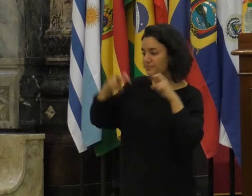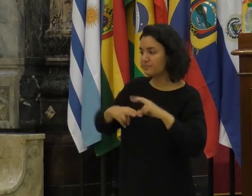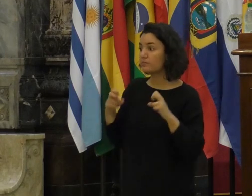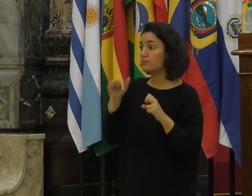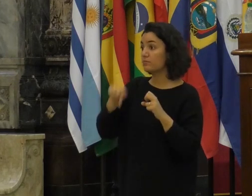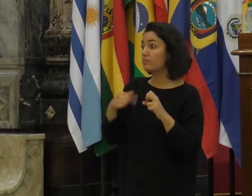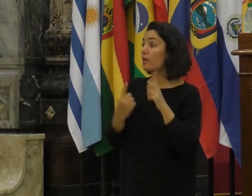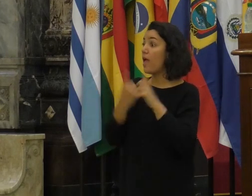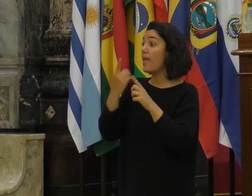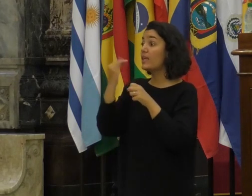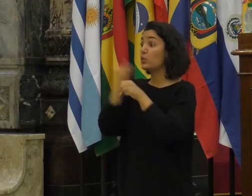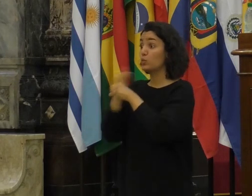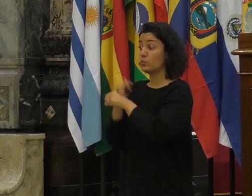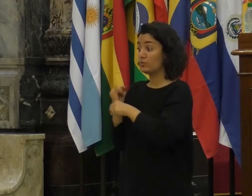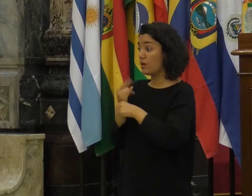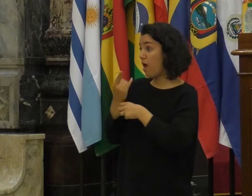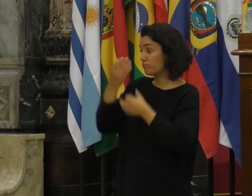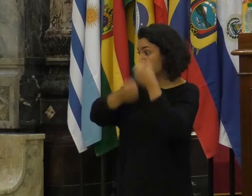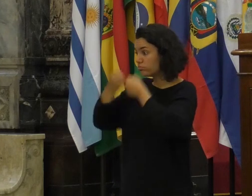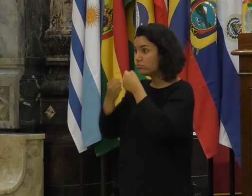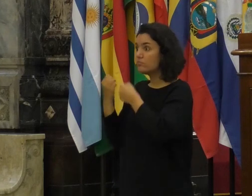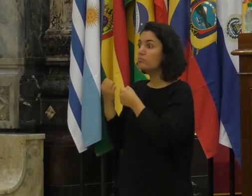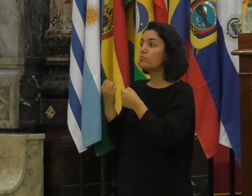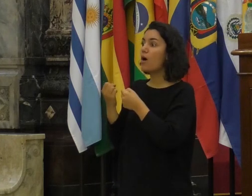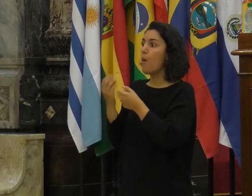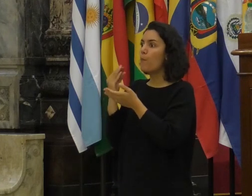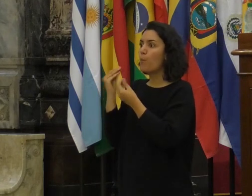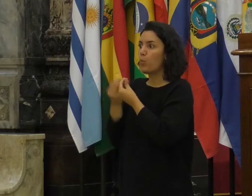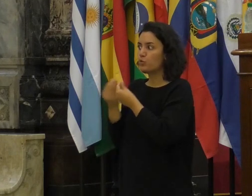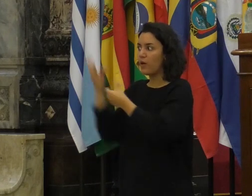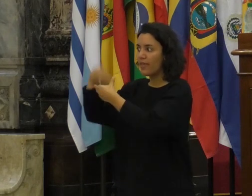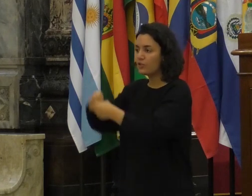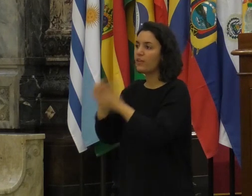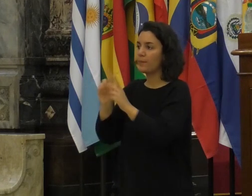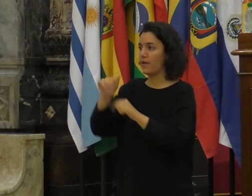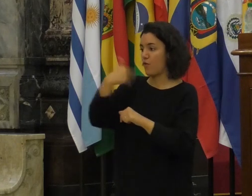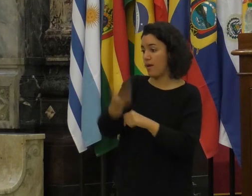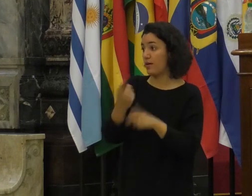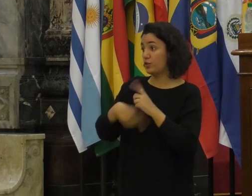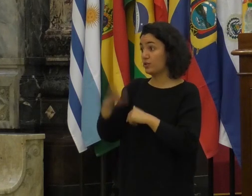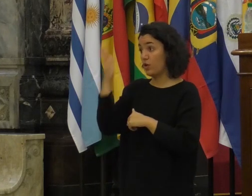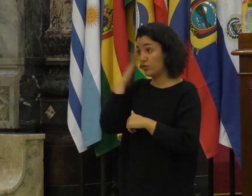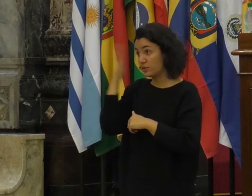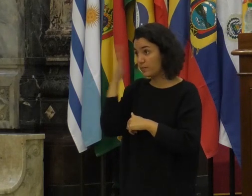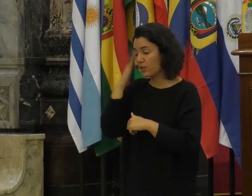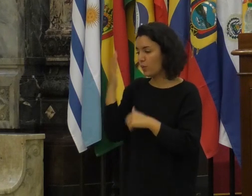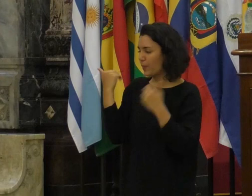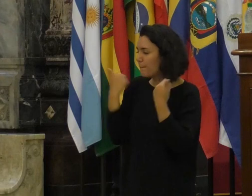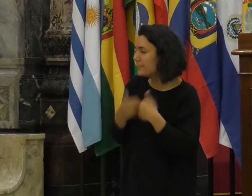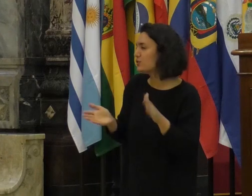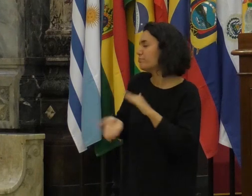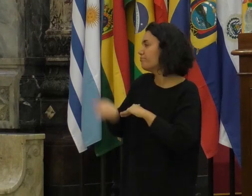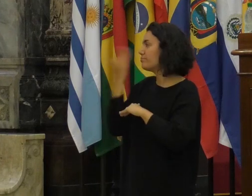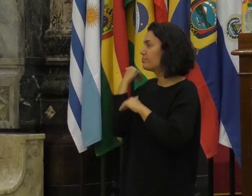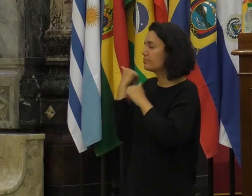en la industria e incluso fuera de la industria. Así, el conocimiento desde su inicio va a